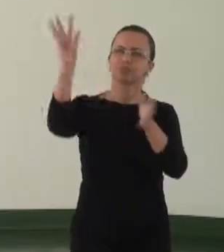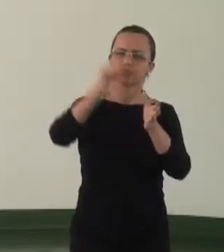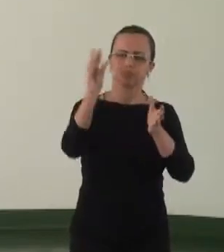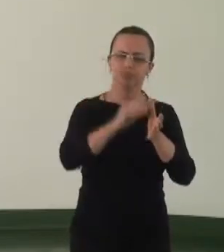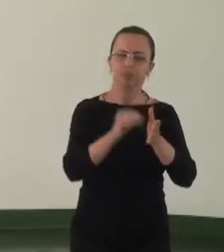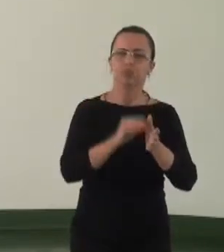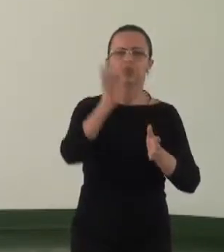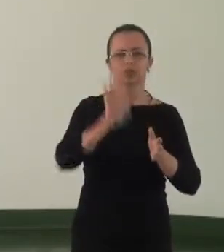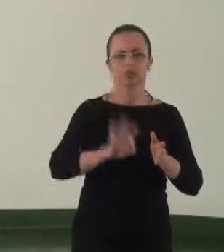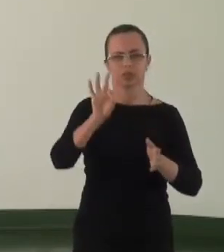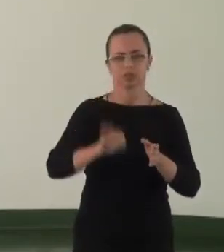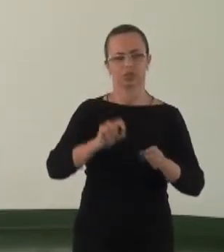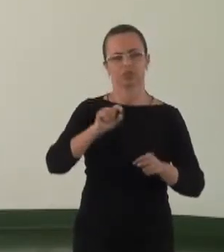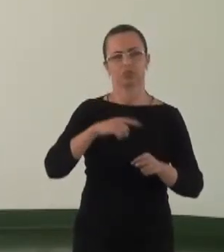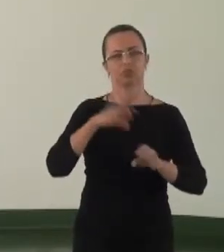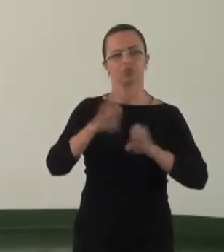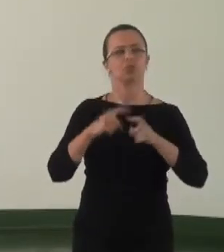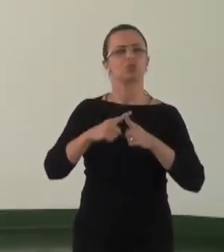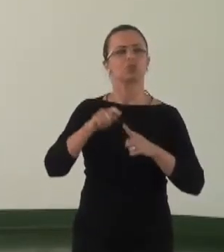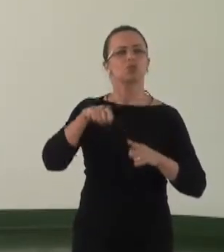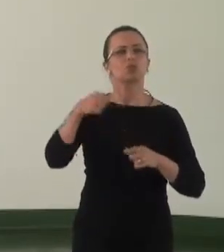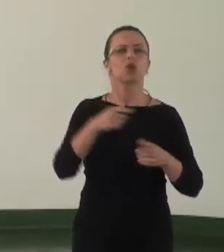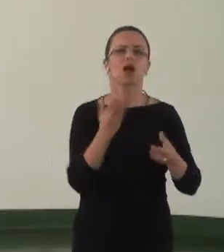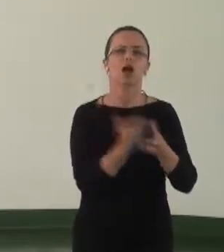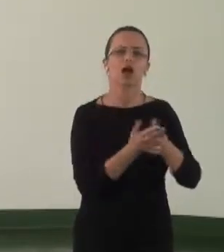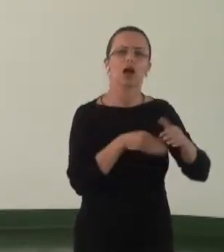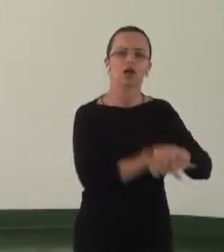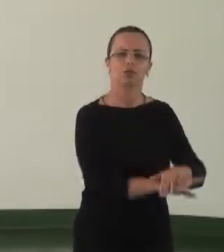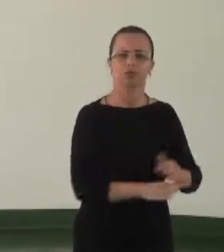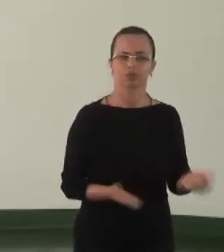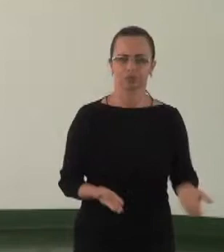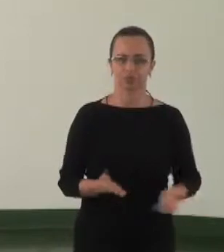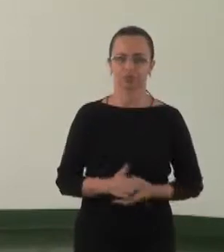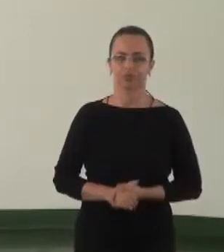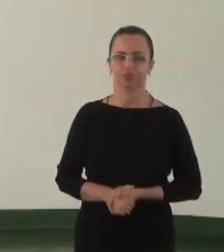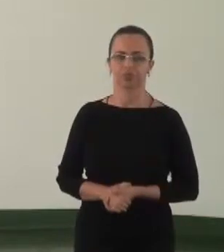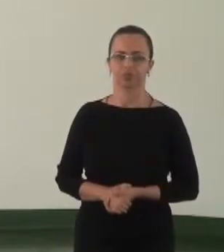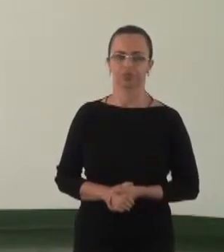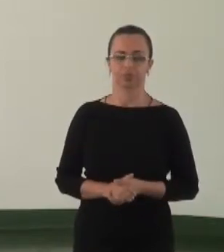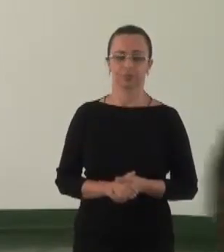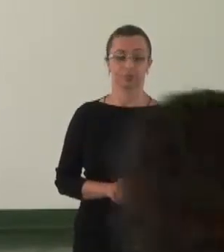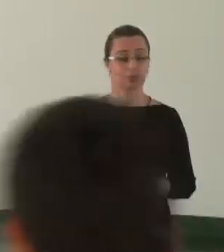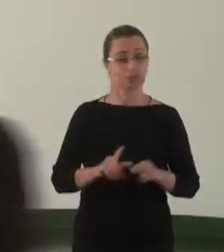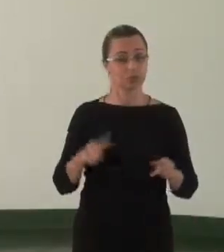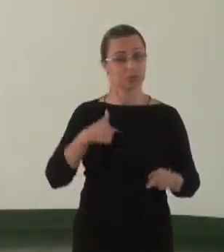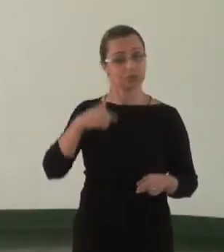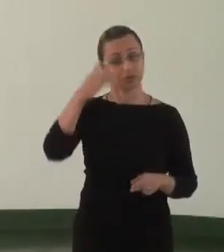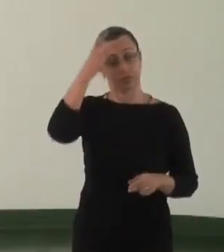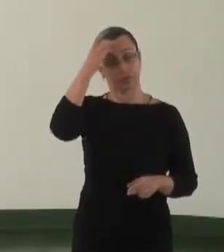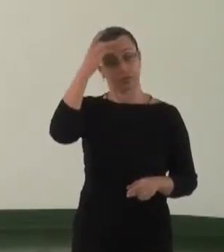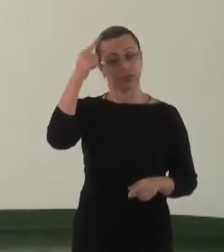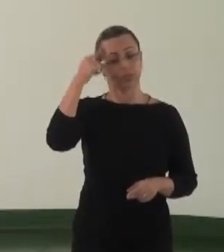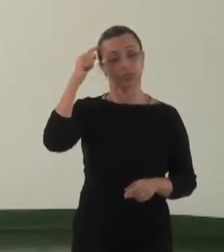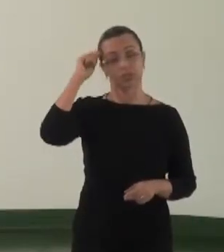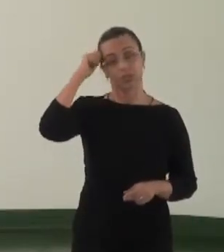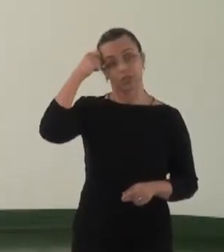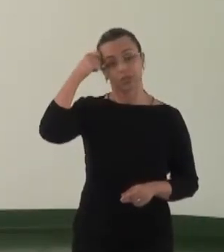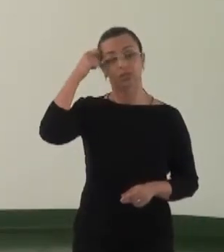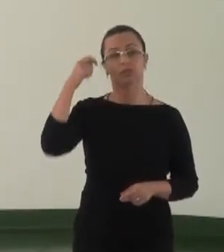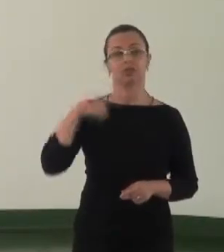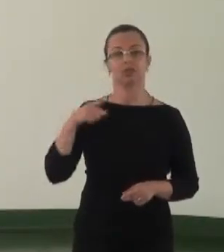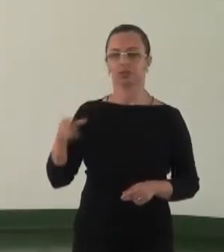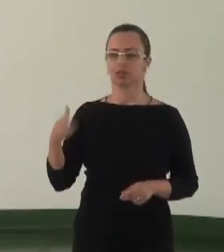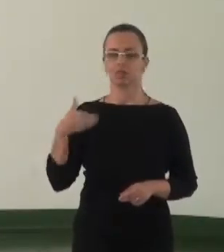os levantamentos estatísticos do motivo dos arquivamentos. Porque, ao contrário do que se pensa, não é coisa da cabeça do negro quando ele vai lá